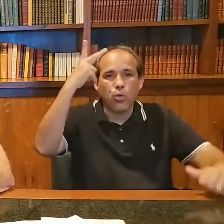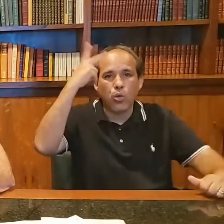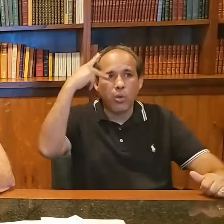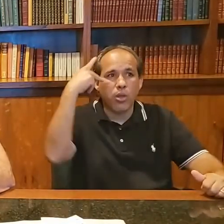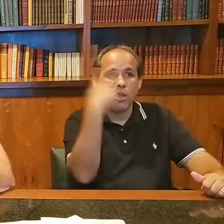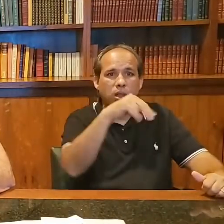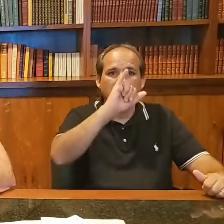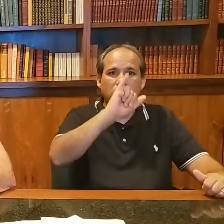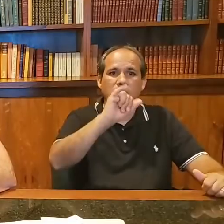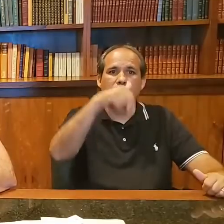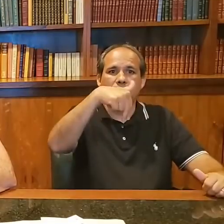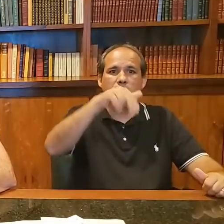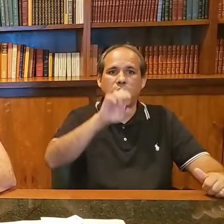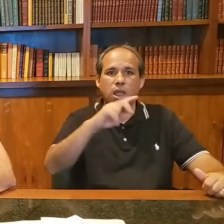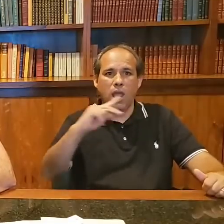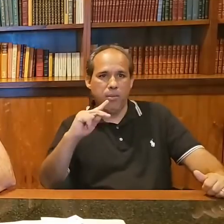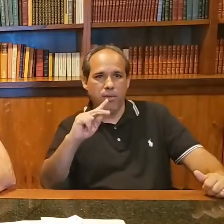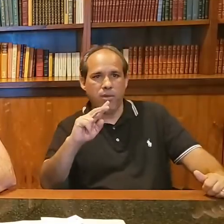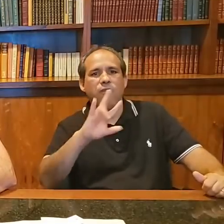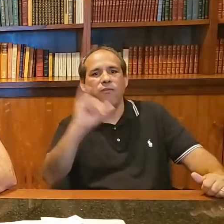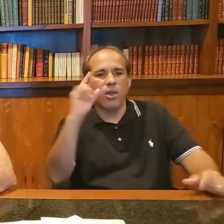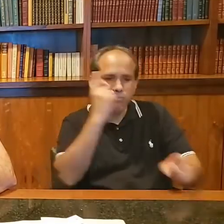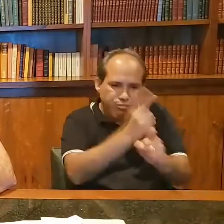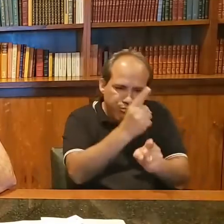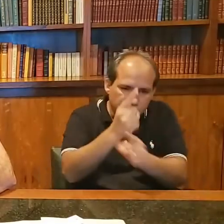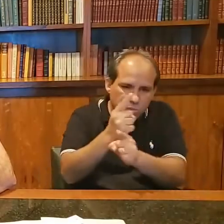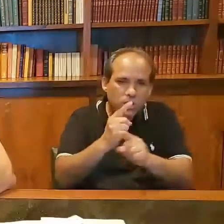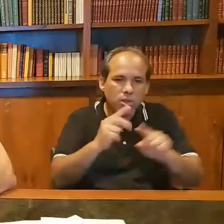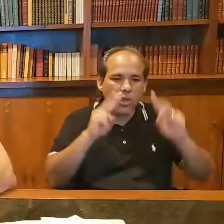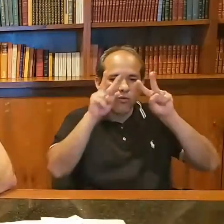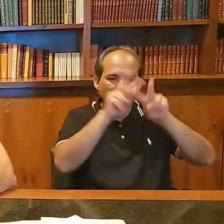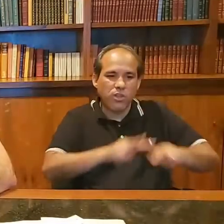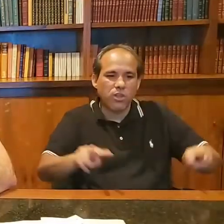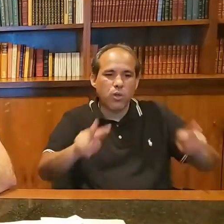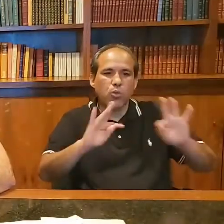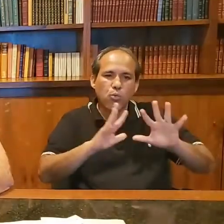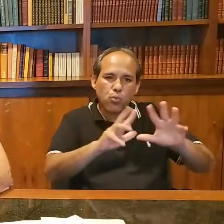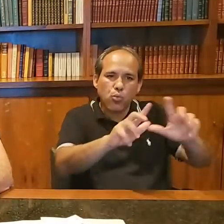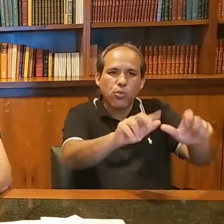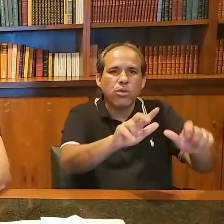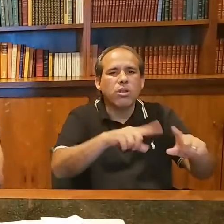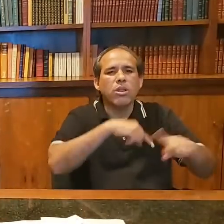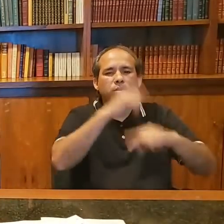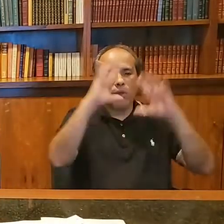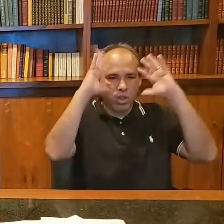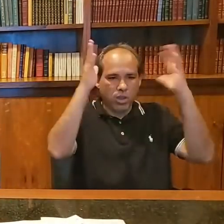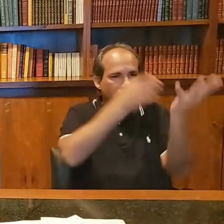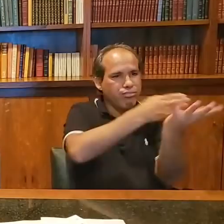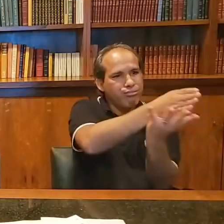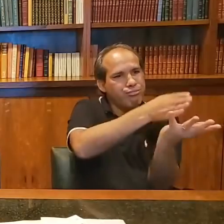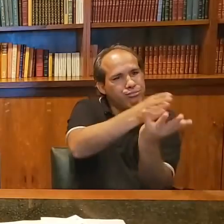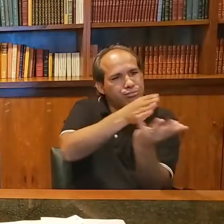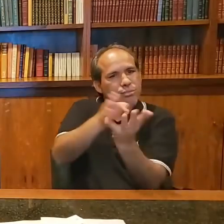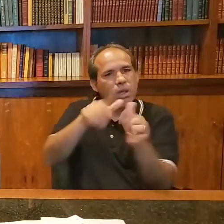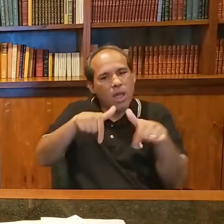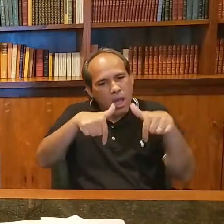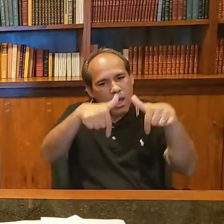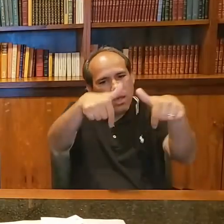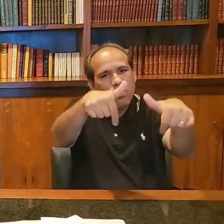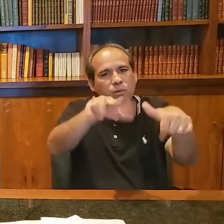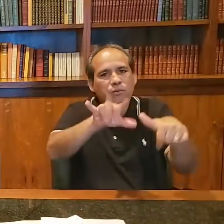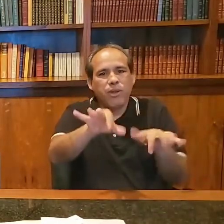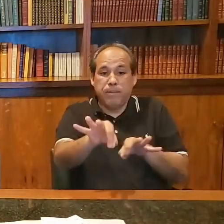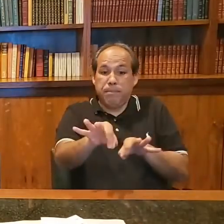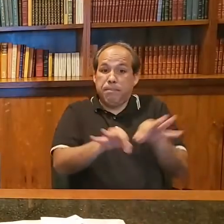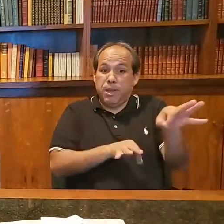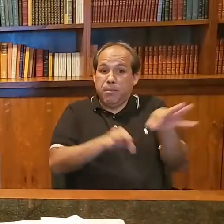faz, nós vamos ter um diagnóstico, uma visão, e tomar ações. São ações de preparar